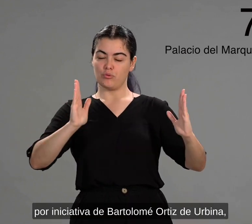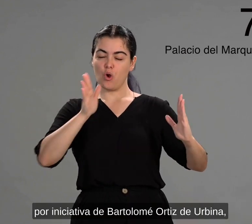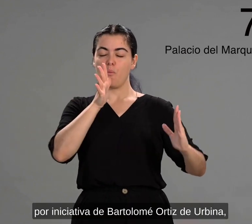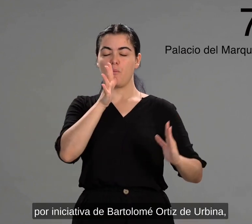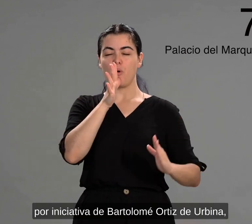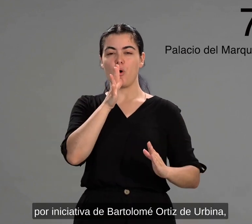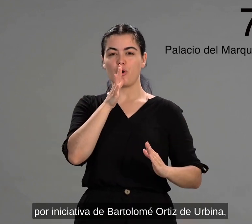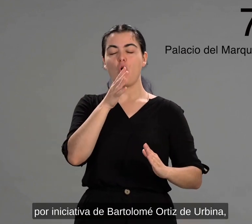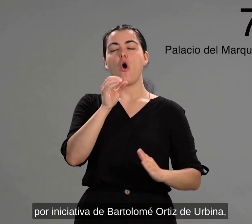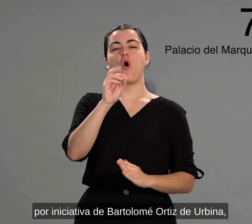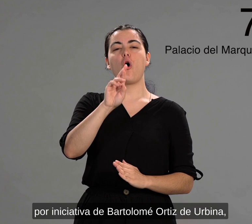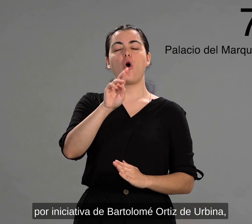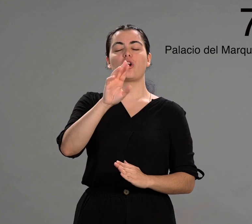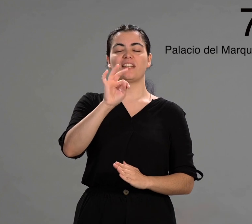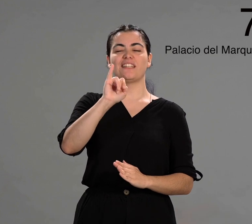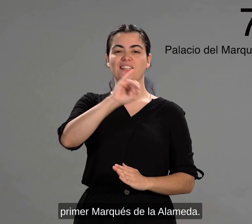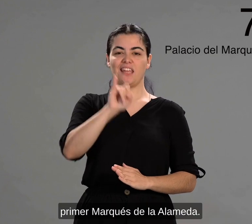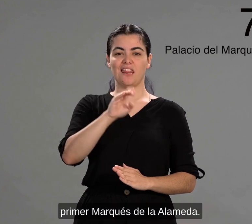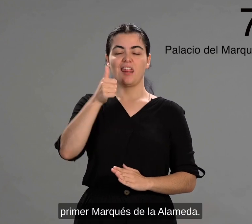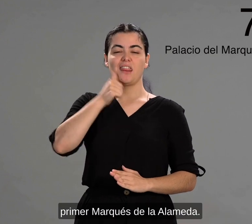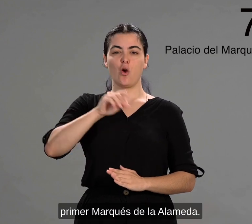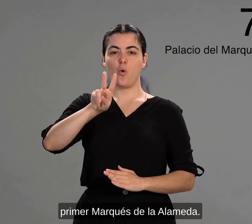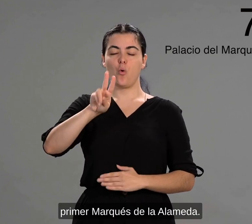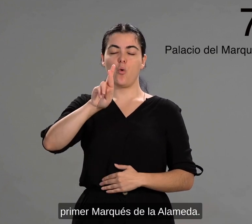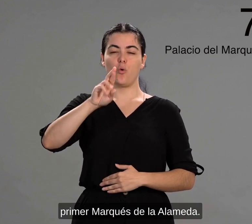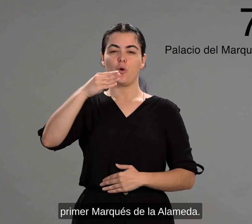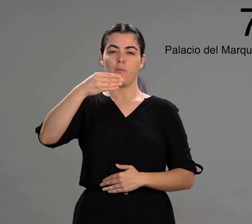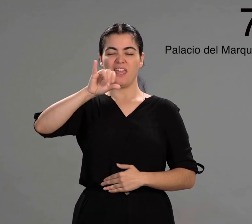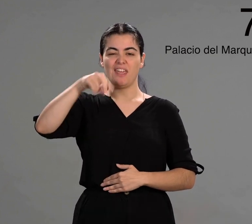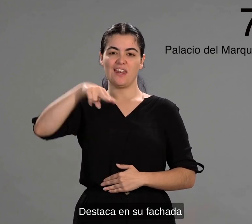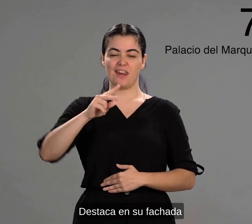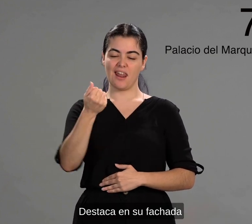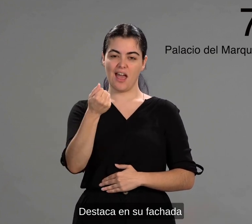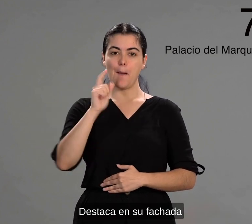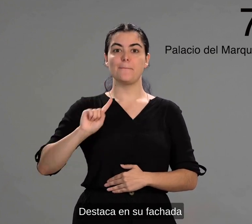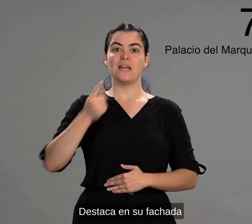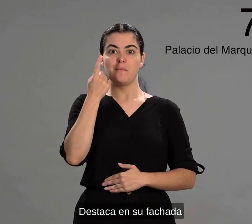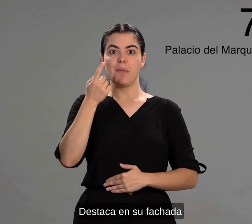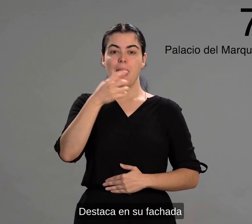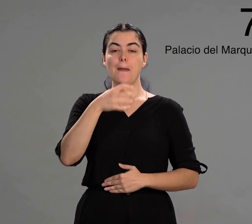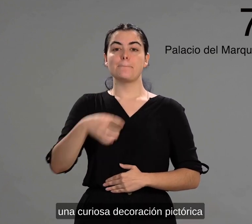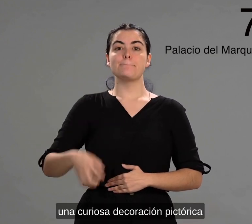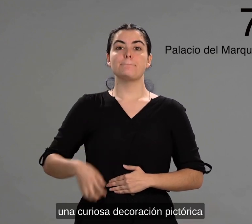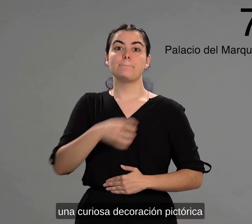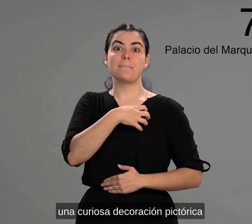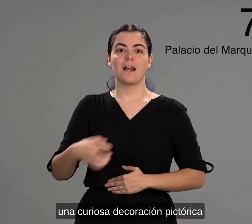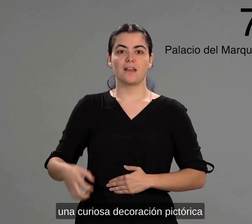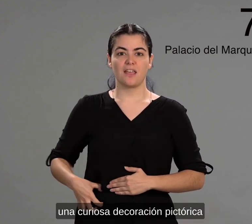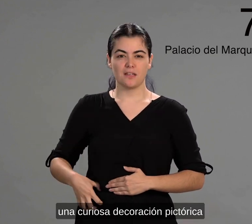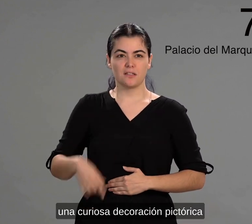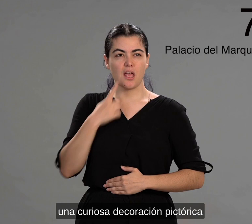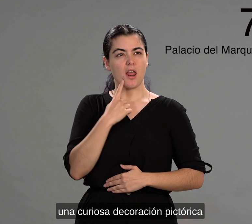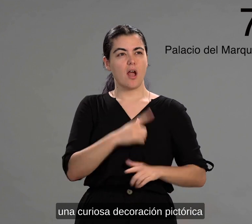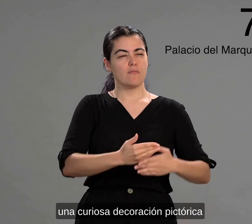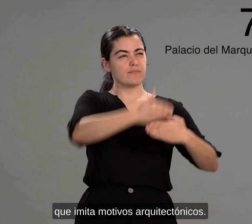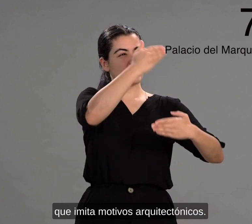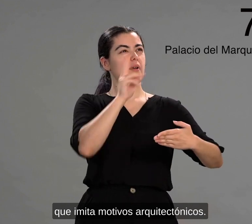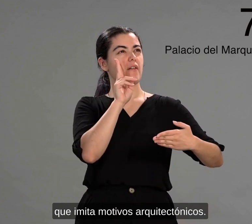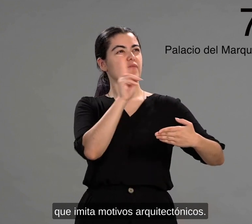Bartolomé Ortiz de Urbina, primer marqués de la Alameda. Destaca en su fachada una curiosa decoración pictórica que imita